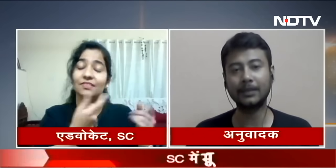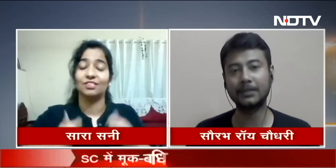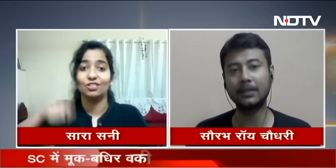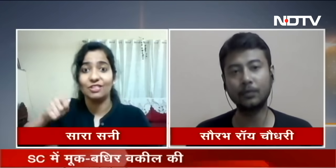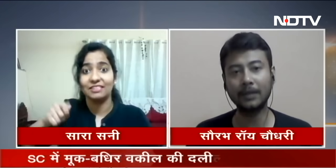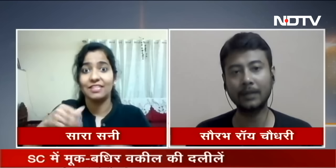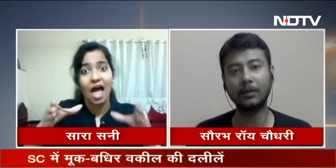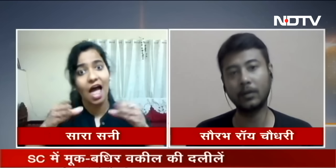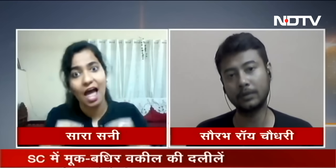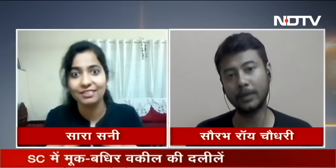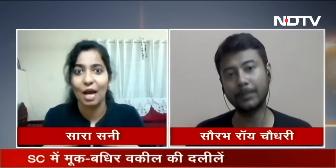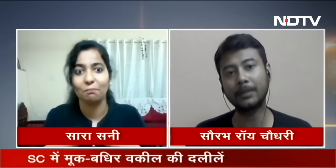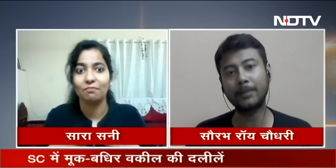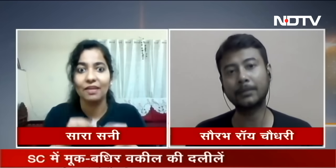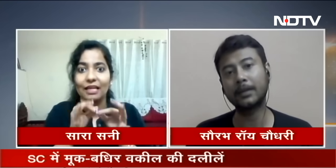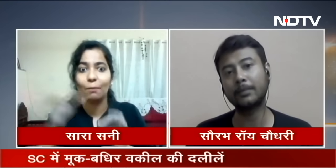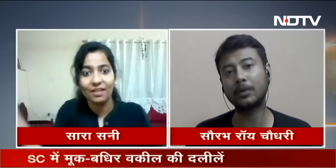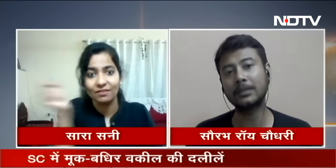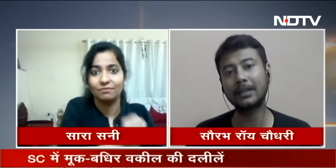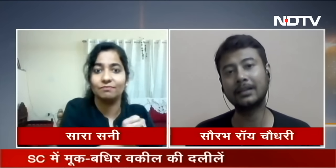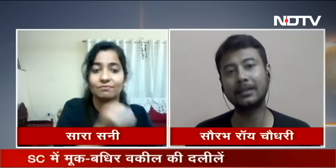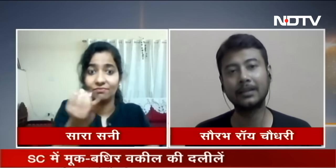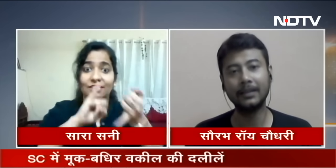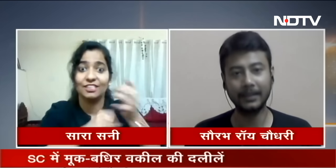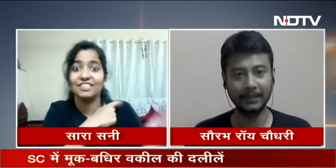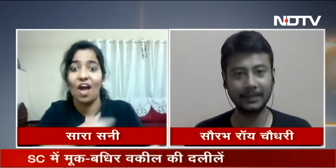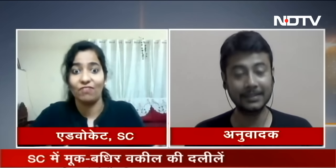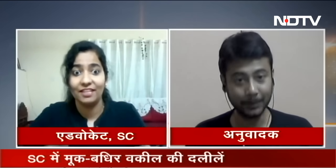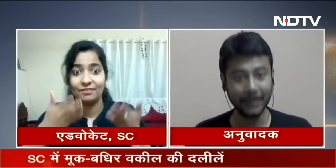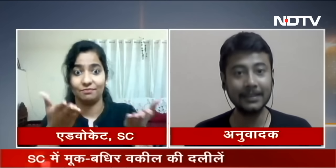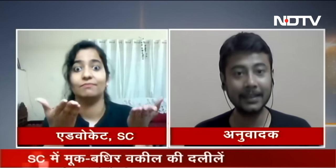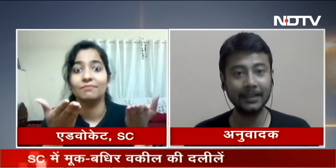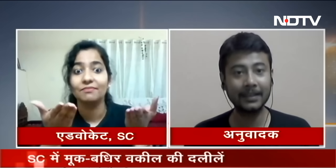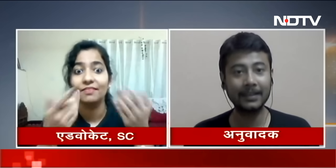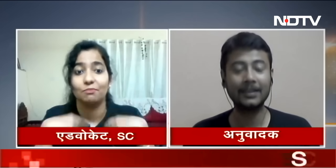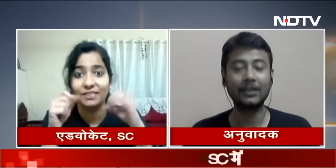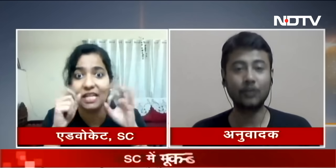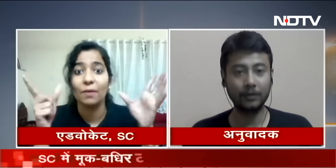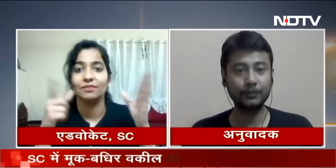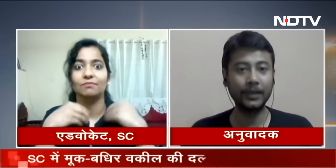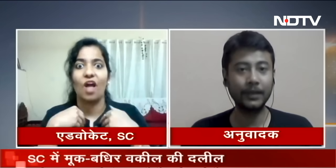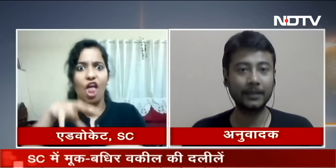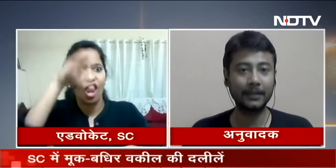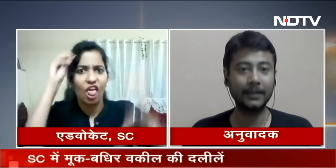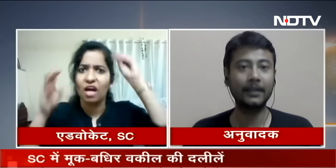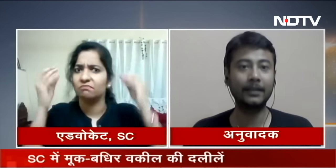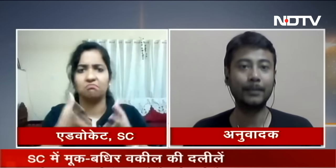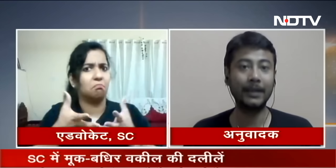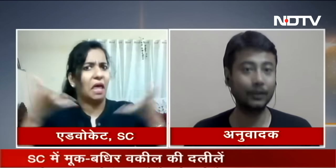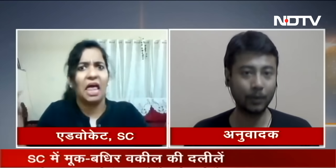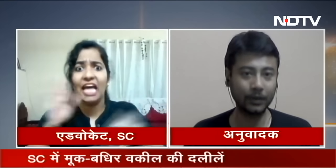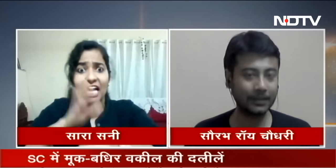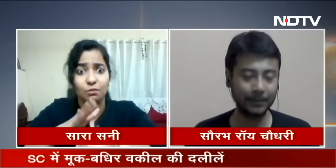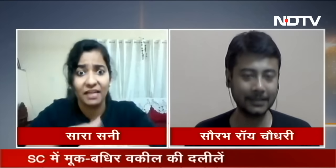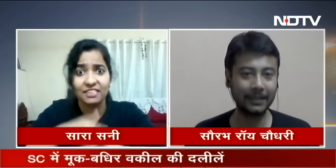सांकेतिक भाषा से अनुवाद और सुगम्यता प्राप्त करके बहुत ही ज्यादा एक तरीके से सरप्राइजिंग है। सौरभ जो इंटरप्रेटर थे, मेरे